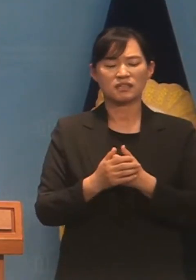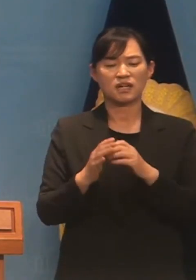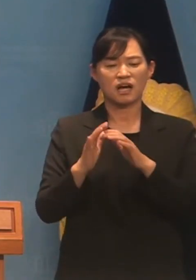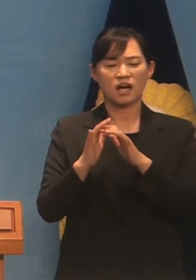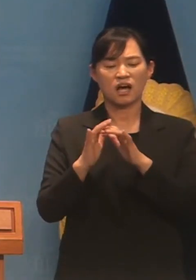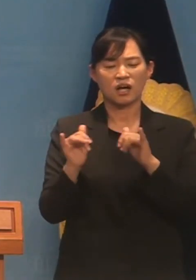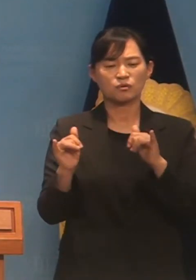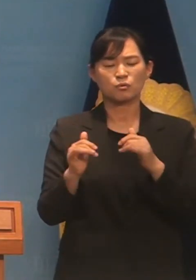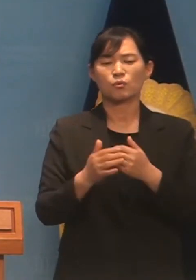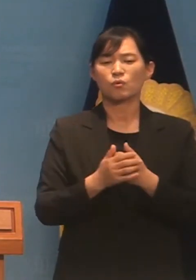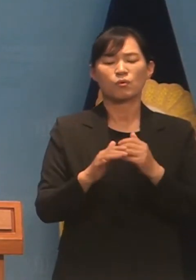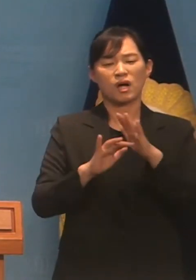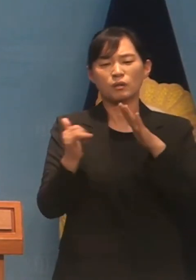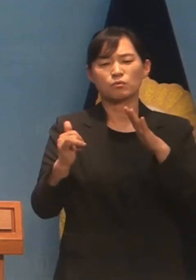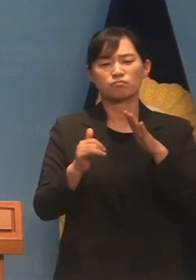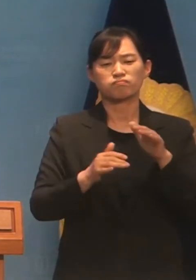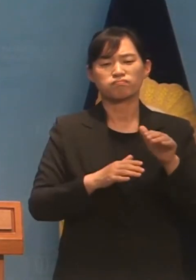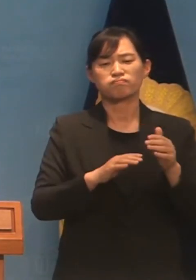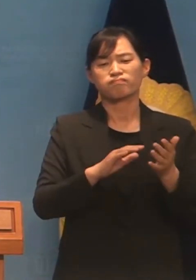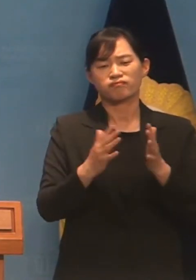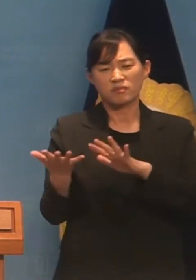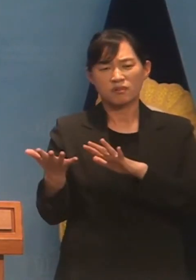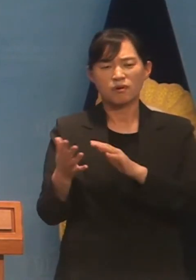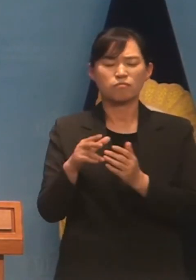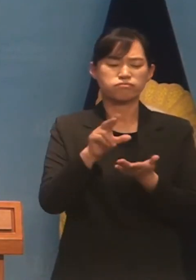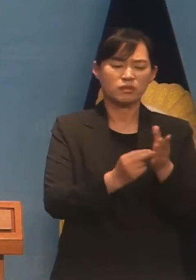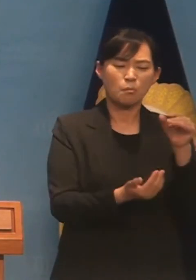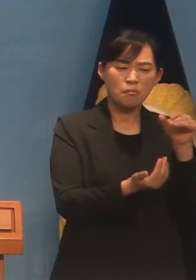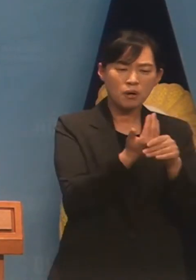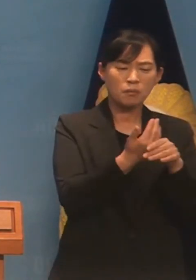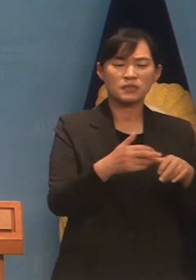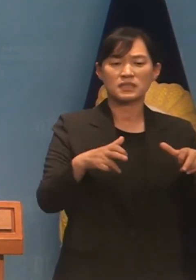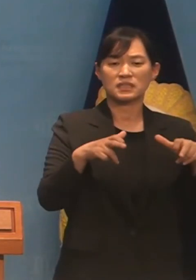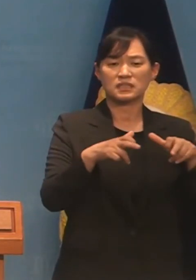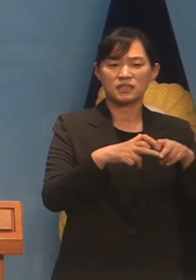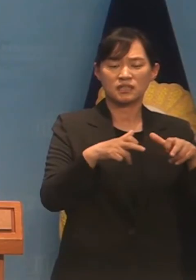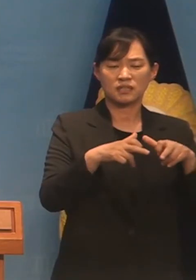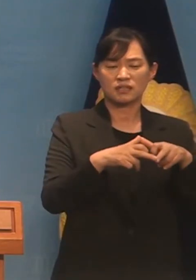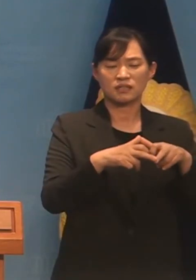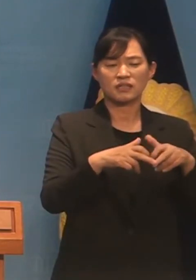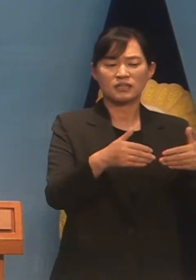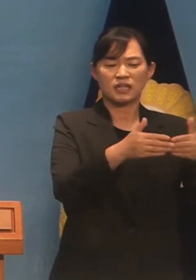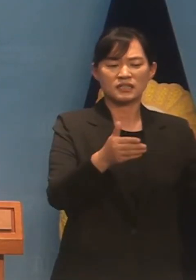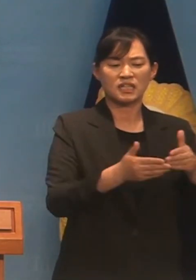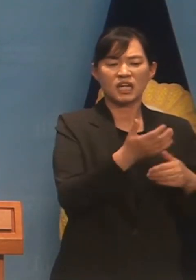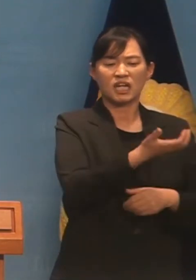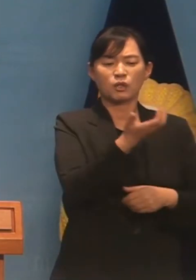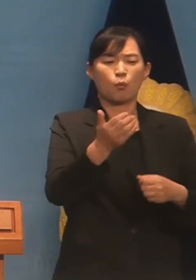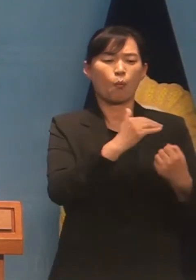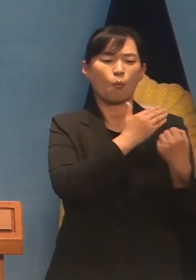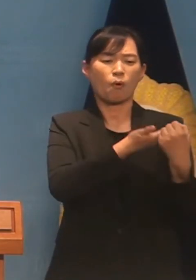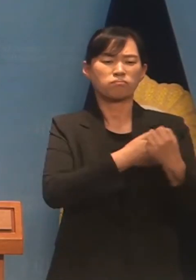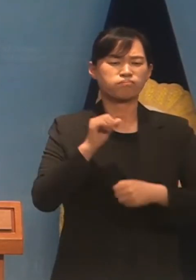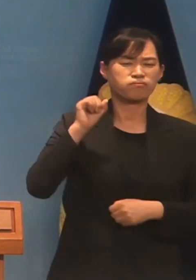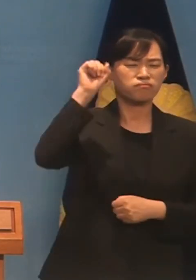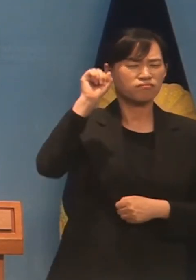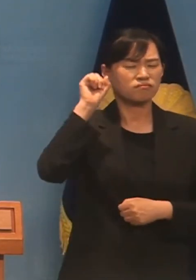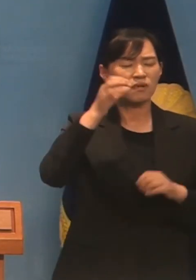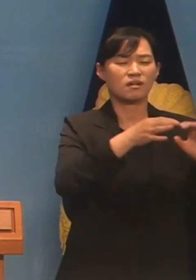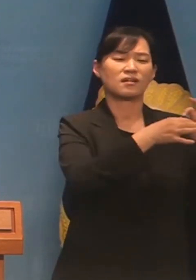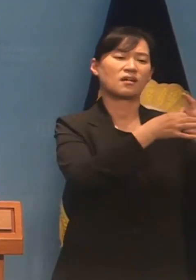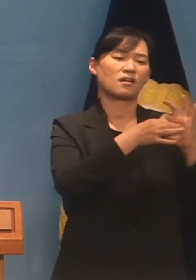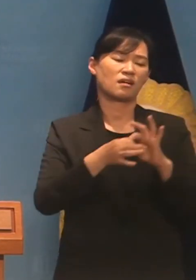참사는 매회 반복되고 있고 장애인단체 이동권 시위는 멈추지 않고 있습니다.